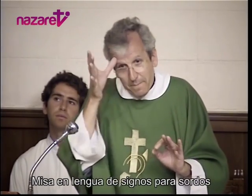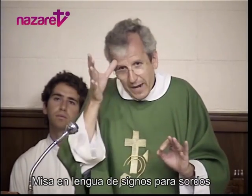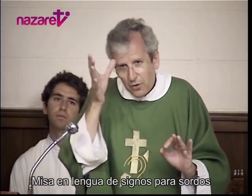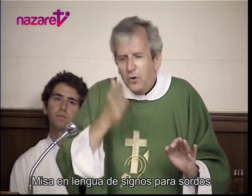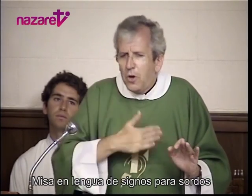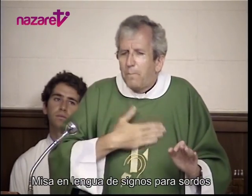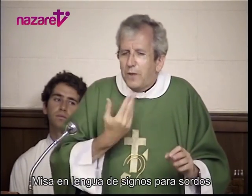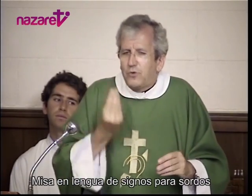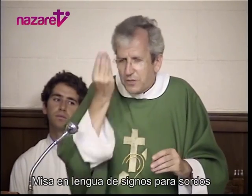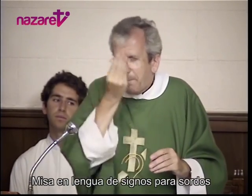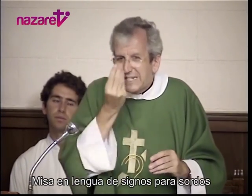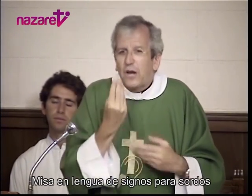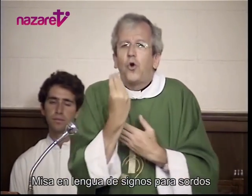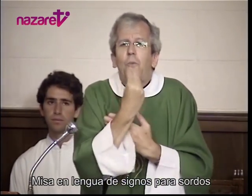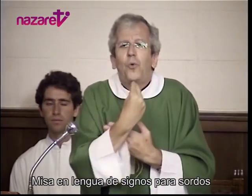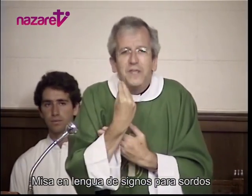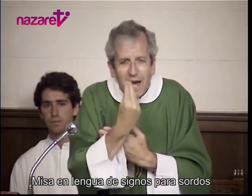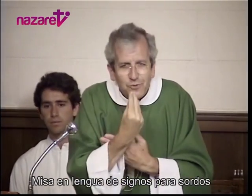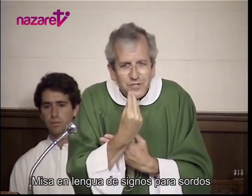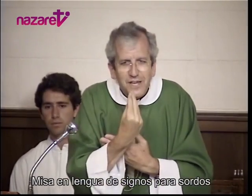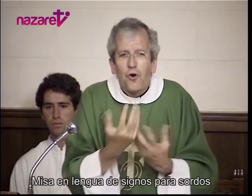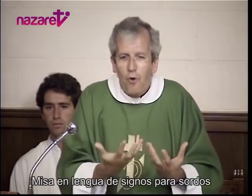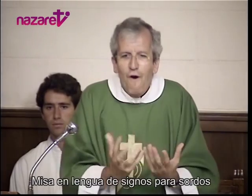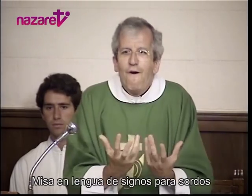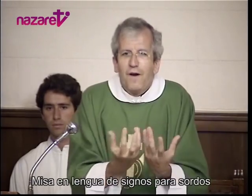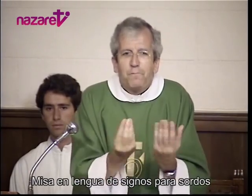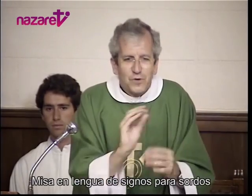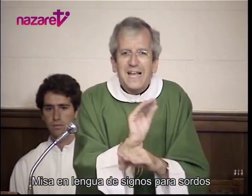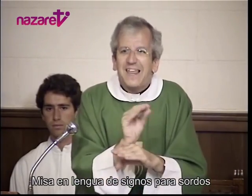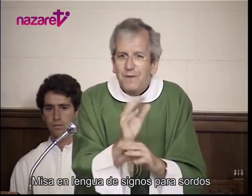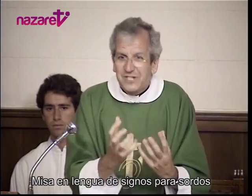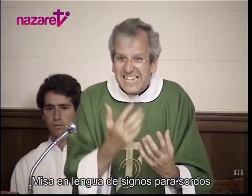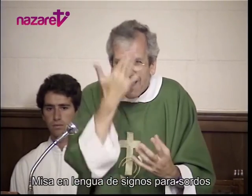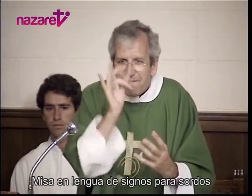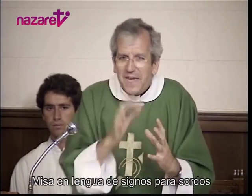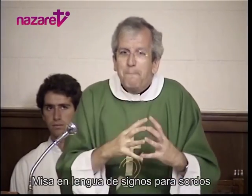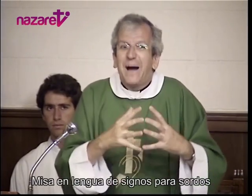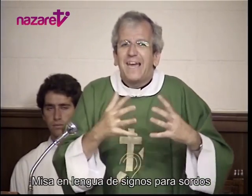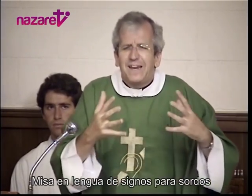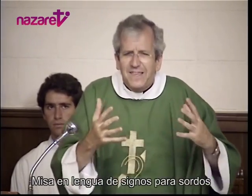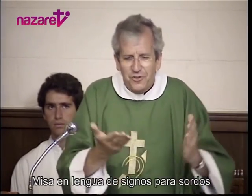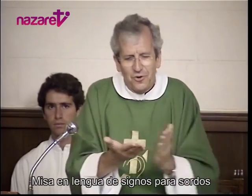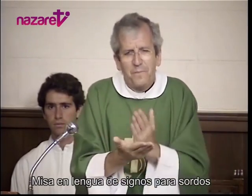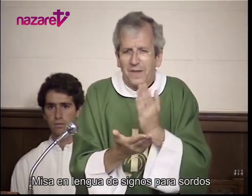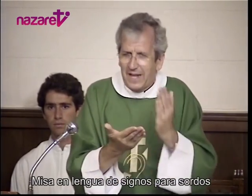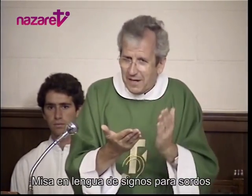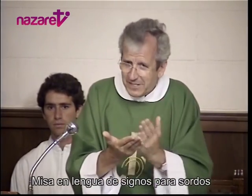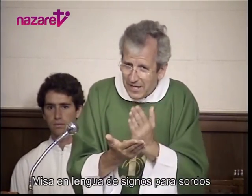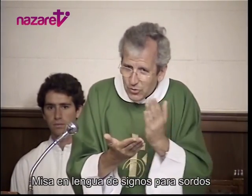verano podemos pensar cómo cuidamos, cómo pues hacemos que esa fe vaya creciendo a través de